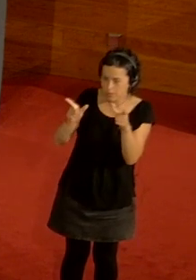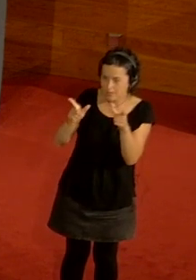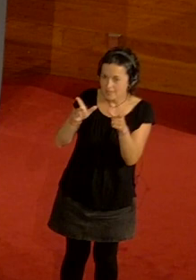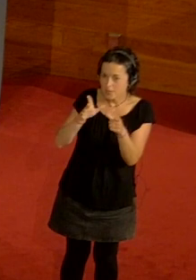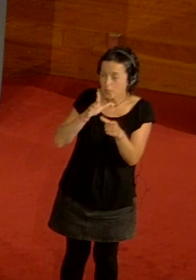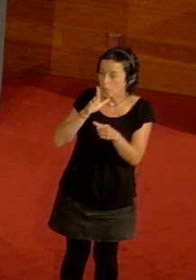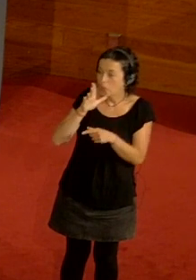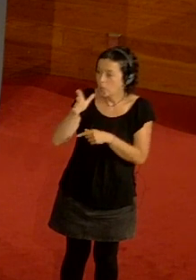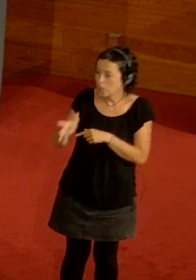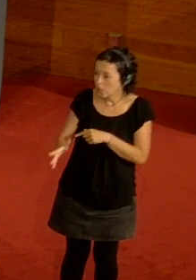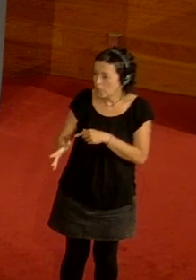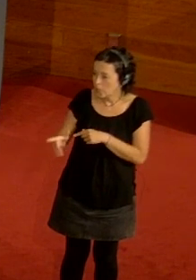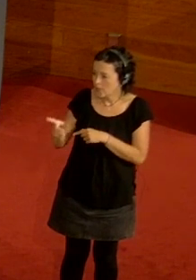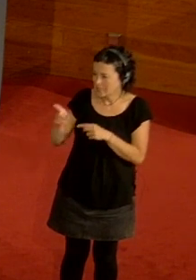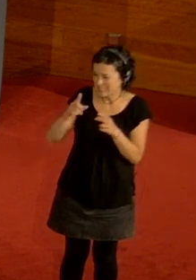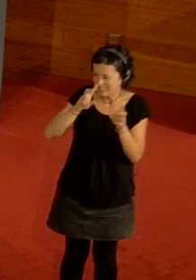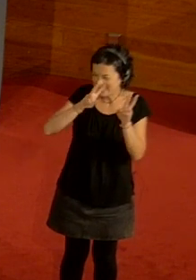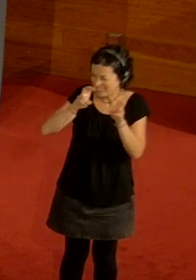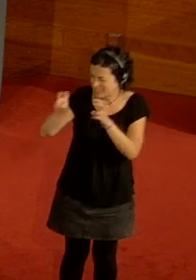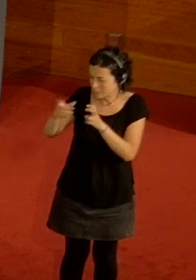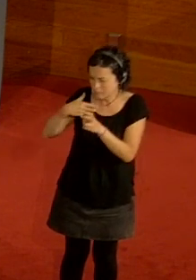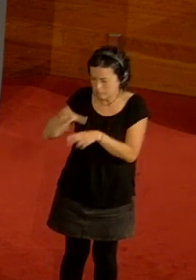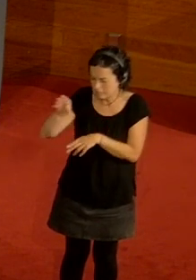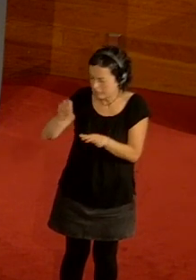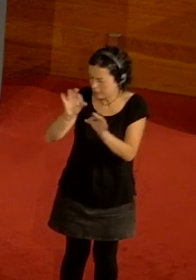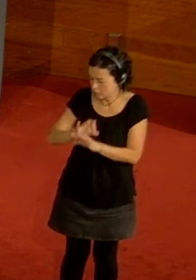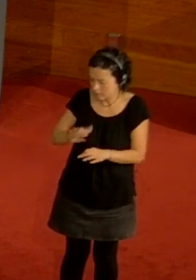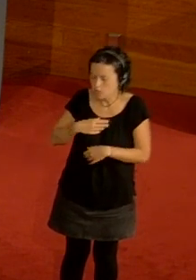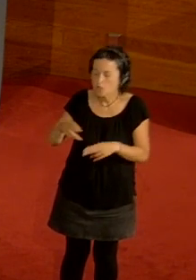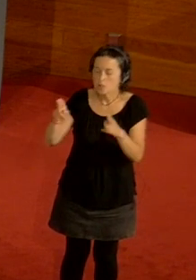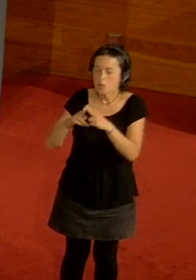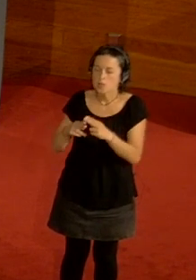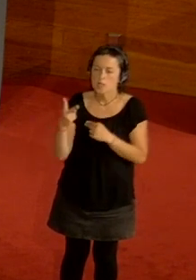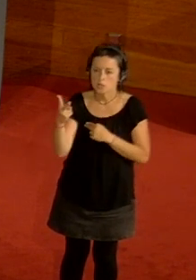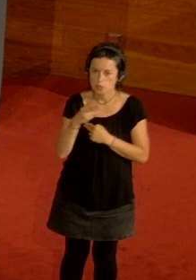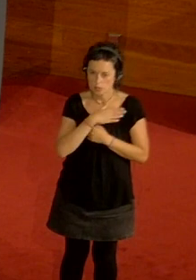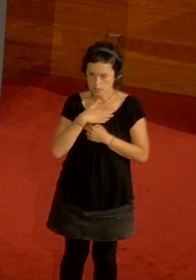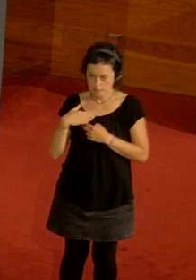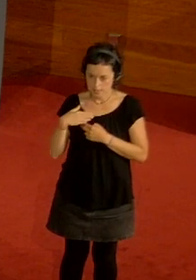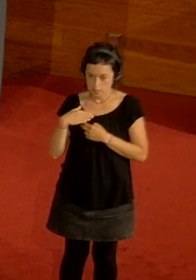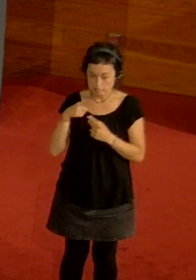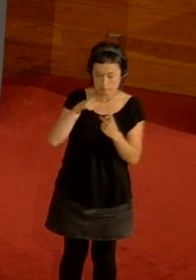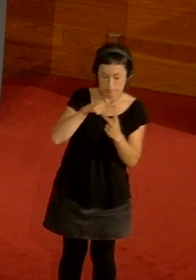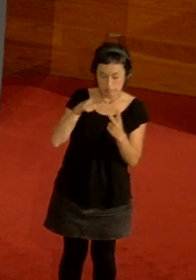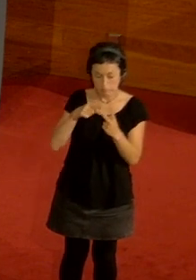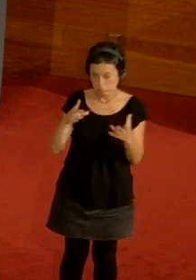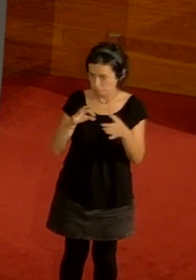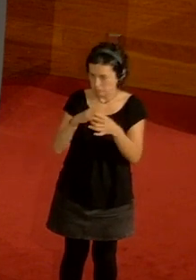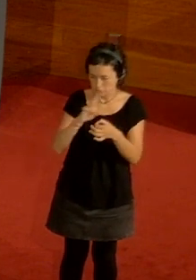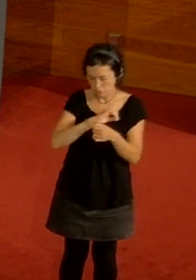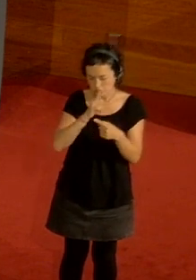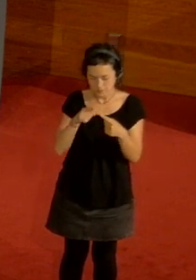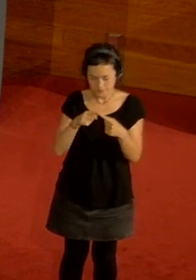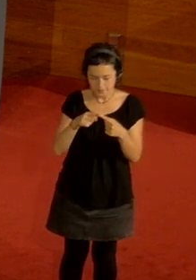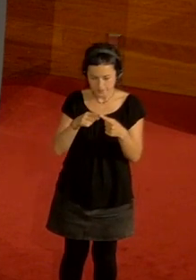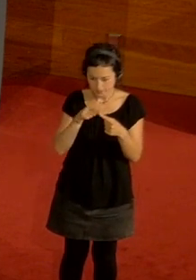patata de todas estas cosas Te quería preguntar dos cosas que no tienen que la una con la otra no tiene mucho que ver la